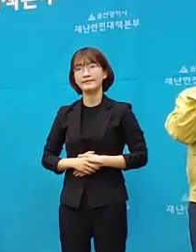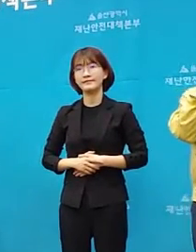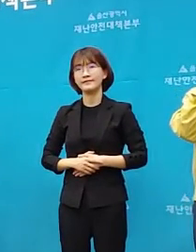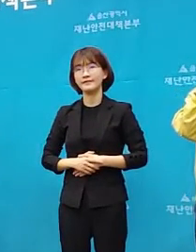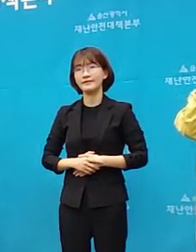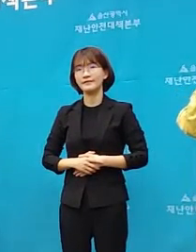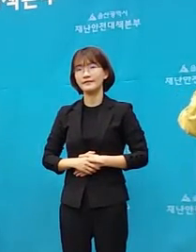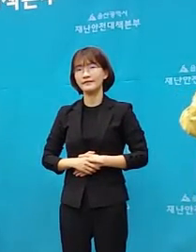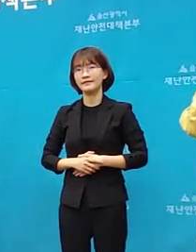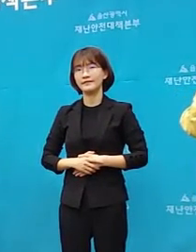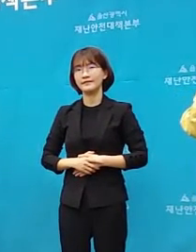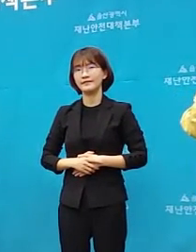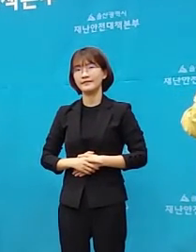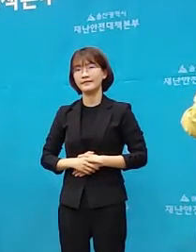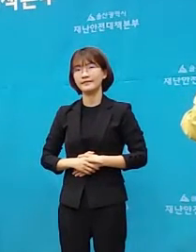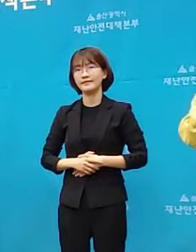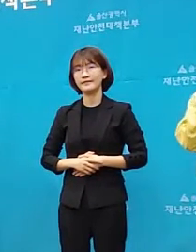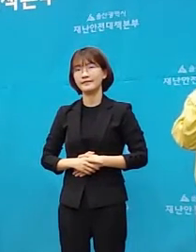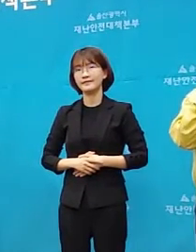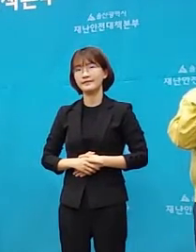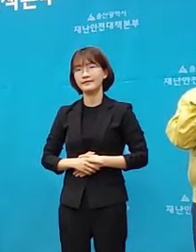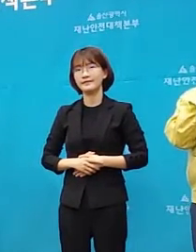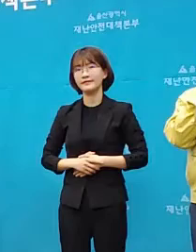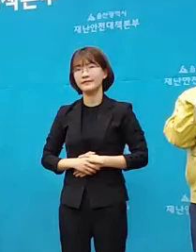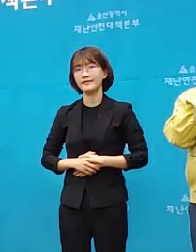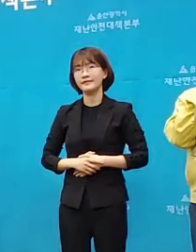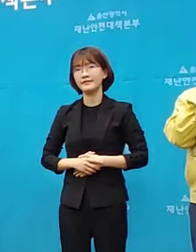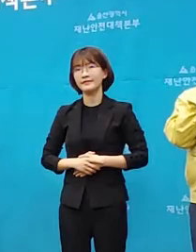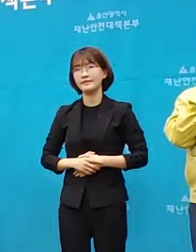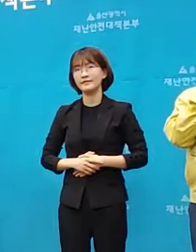네, 울산전열의 이기환 기자입니다. 네.